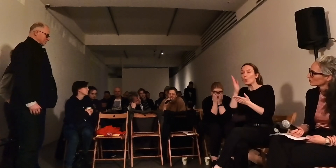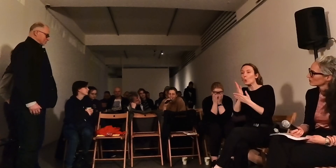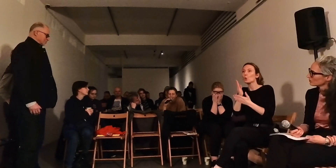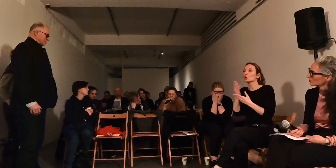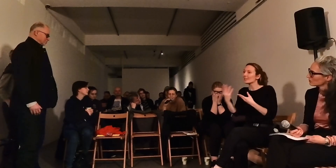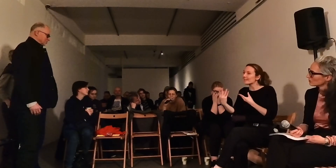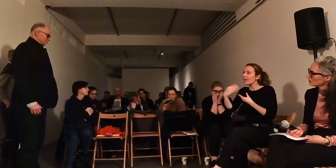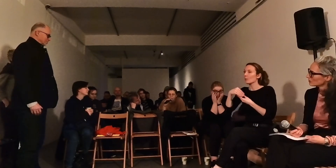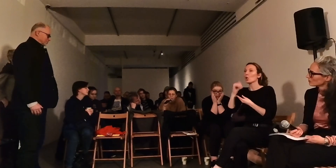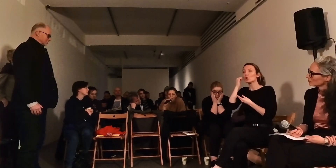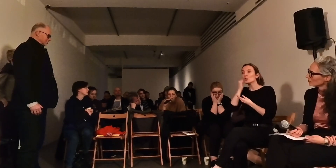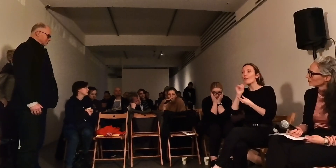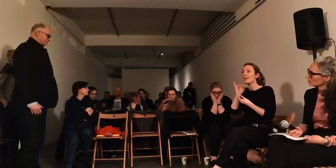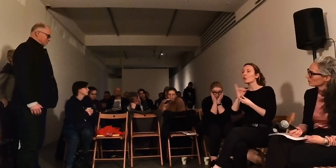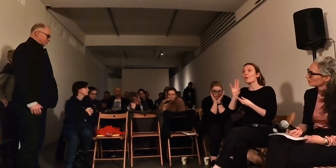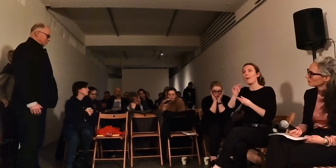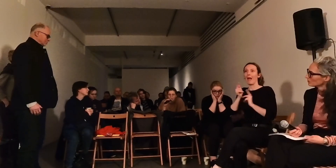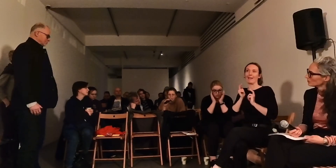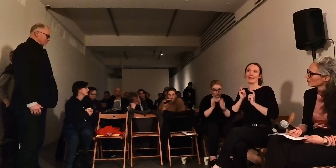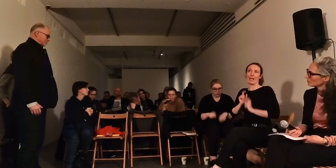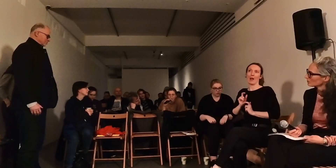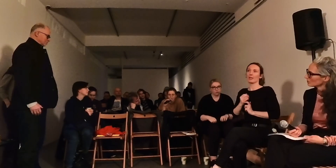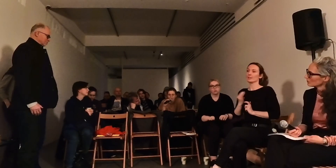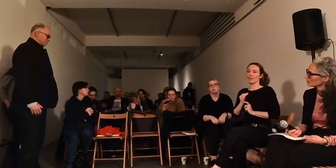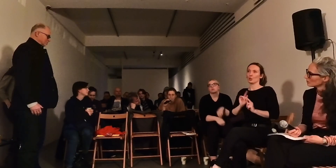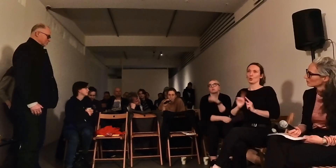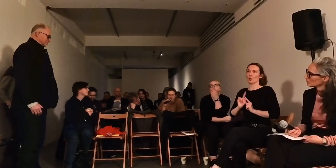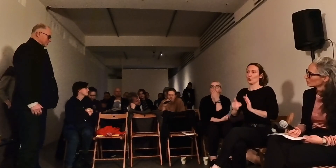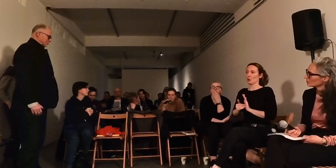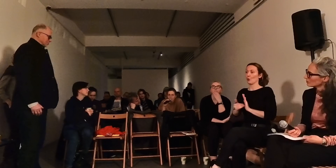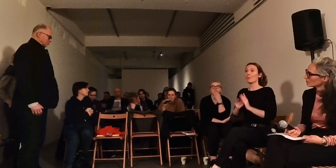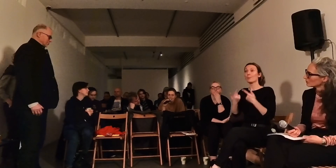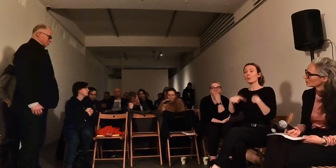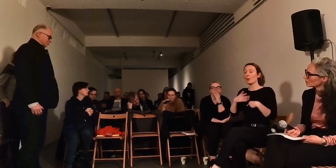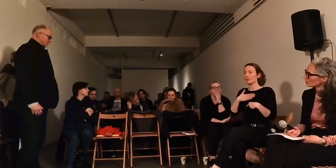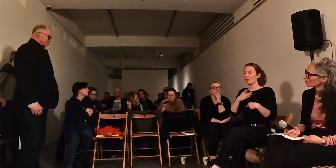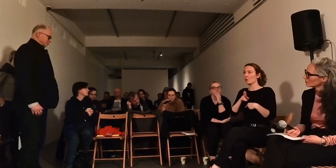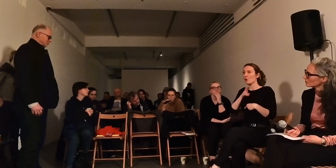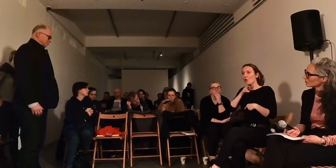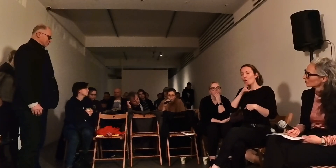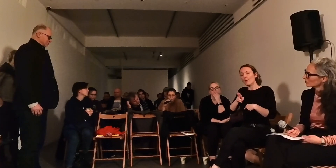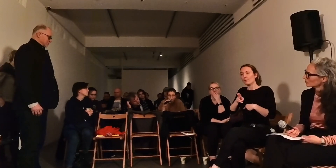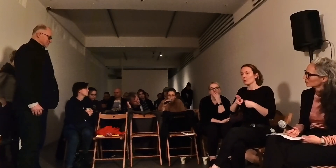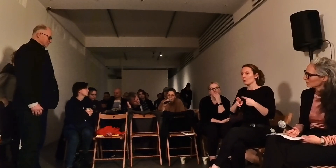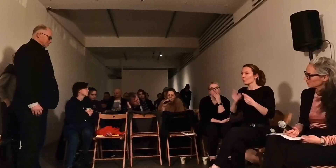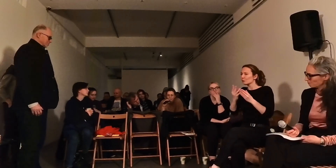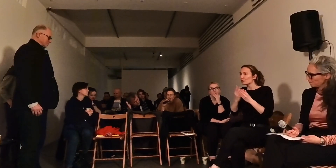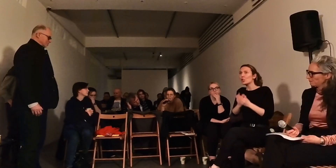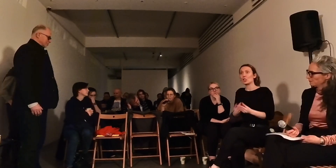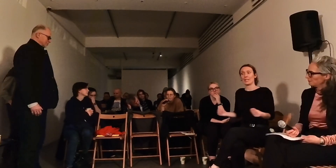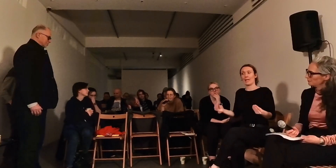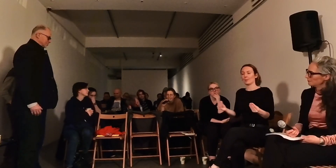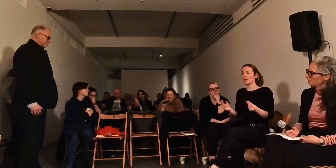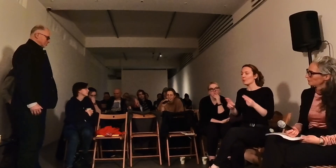nastavením. Ale třeba pro mě to byla úplně jako nejpříjemnější a nejvíc vlastně jako objevná